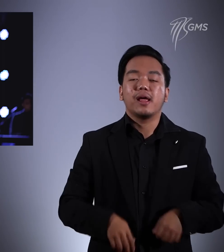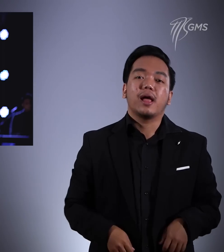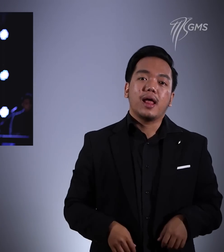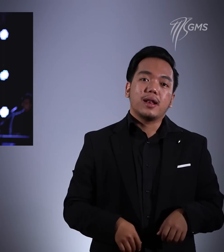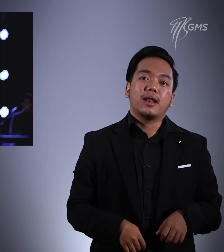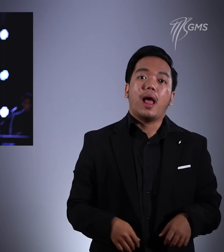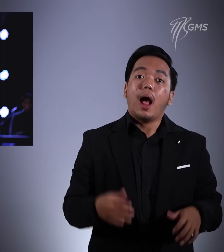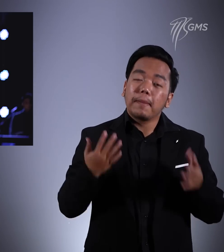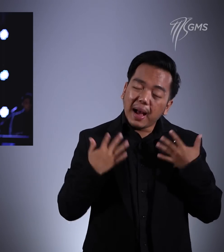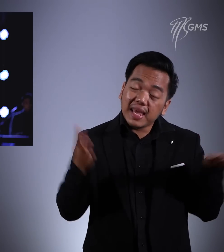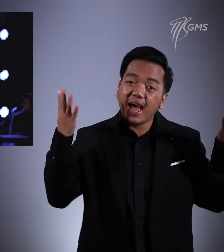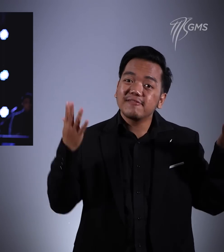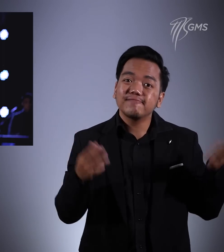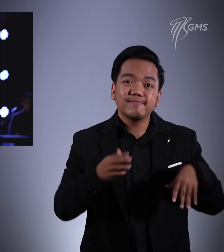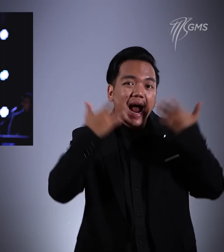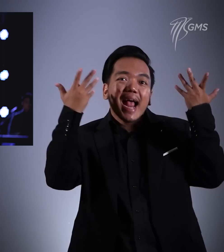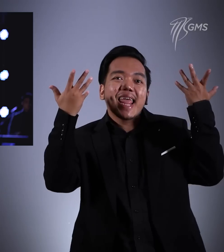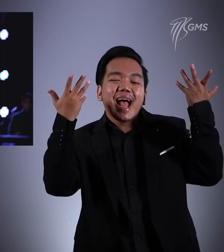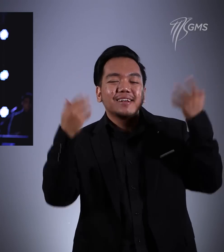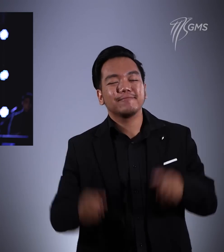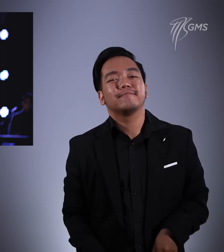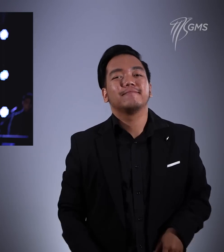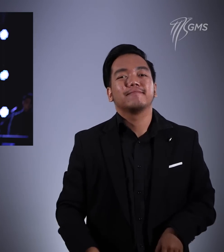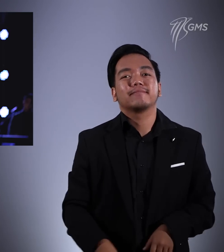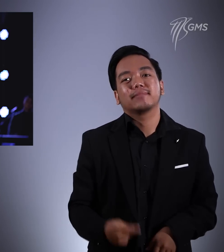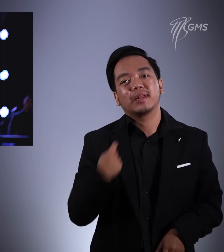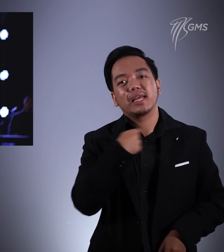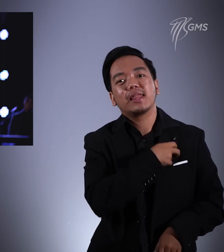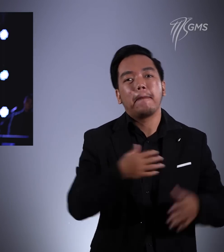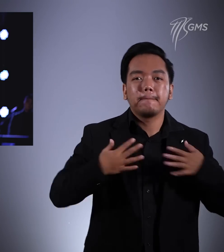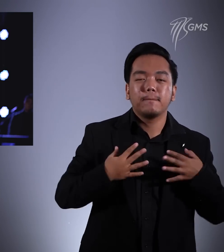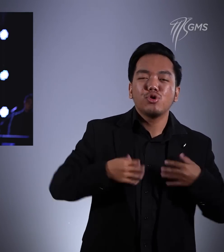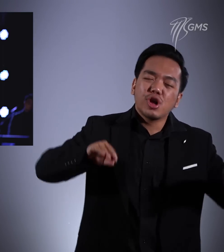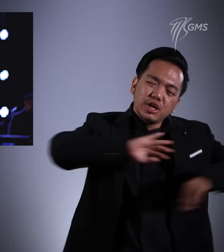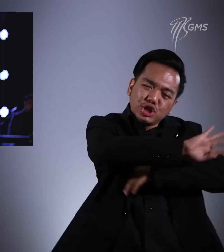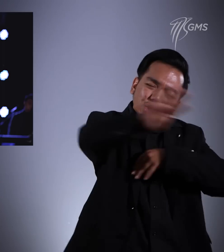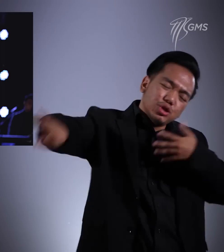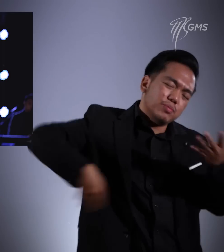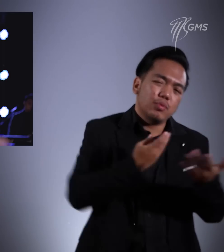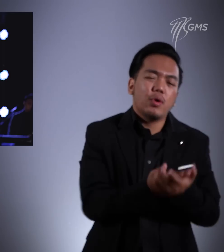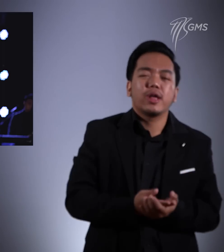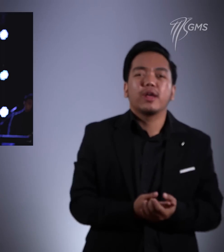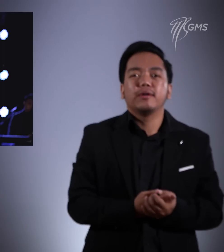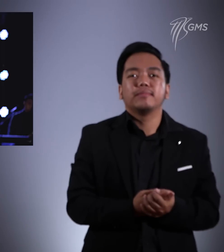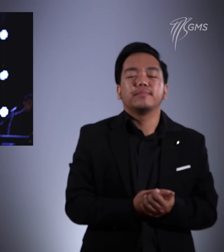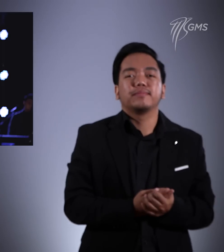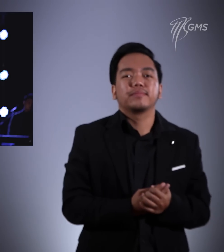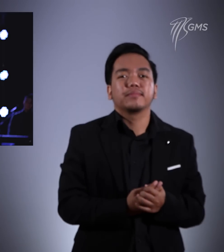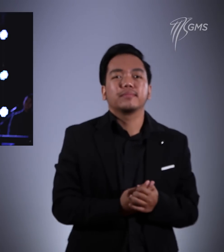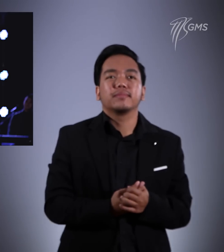kita punya Yesus, kita punya segalanya, sekalipun segalanya nggak ada. Pepatah ini simpan di hati. When all is gone,